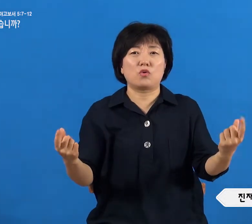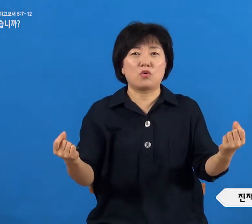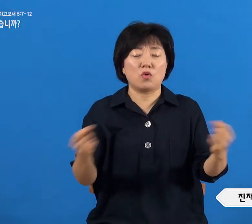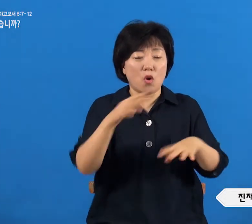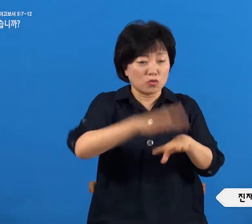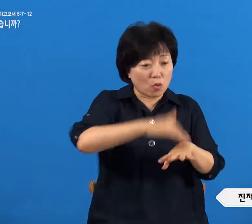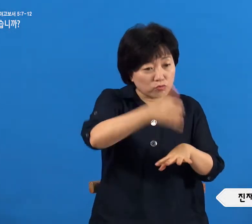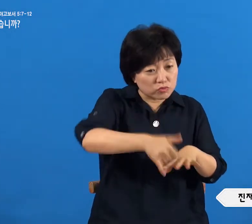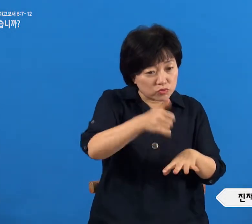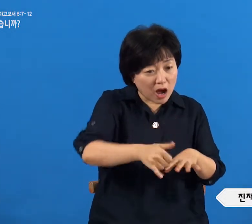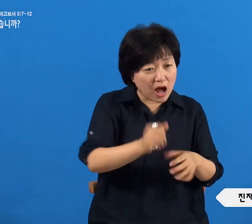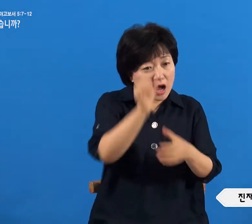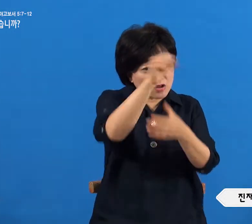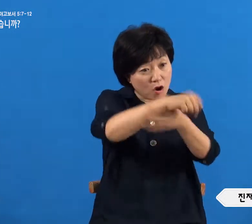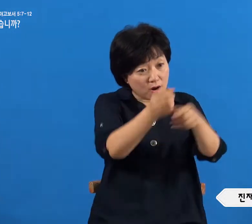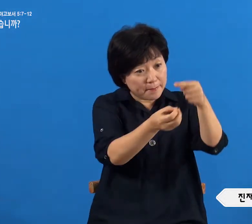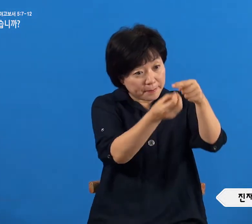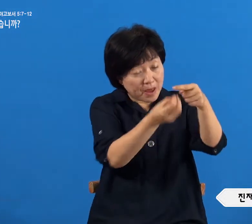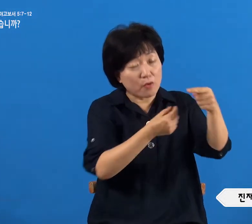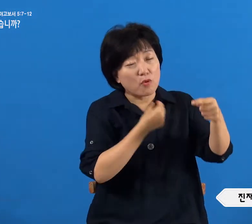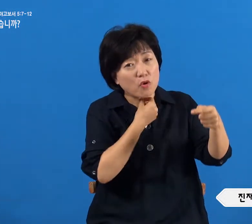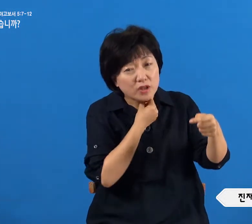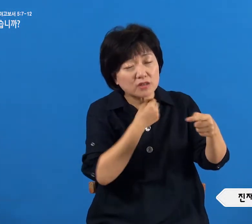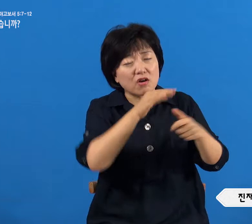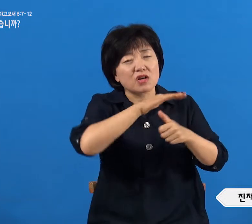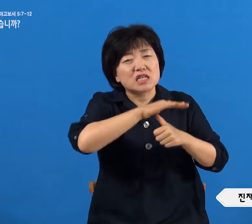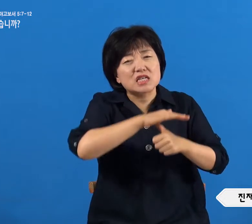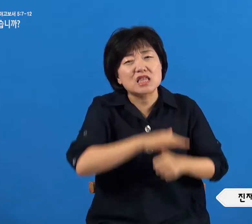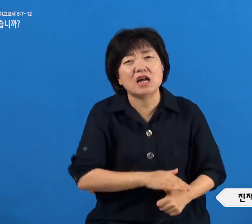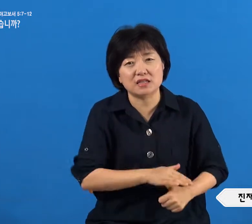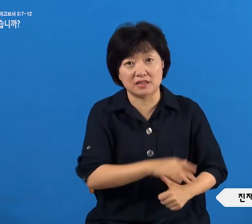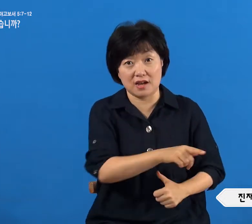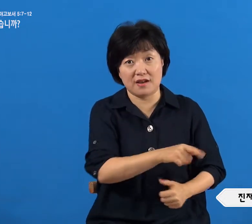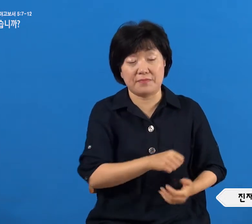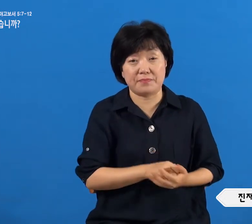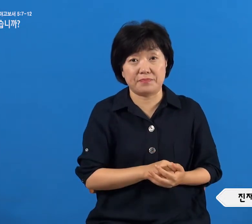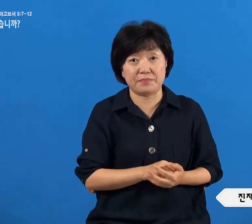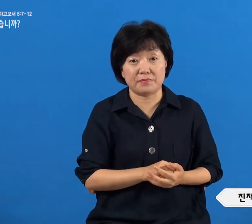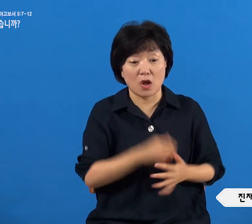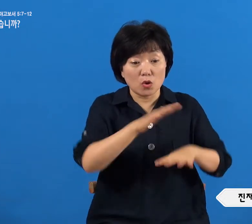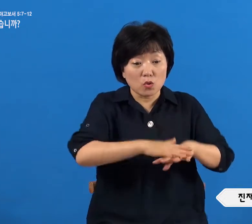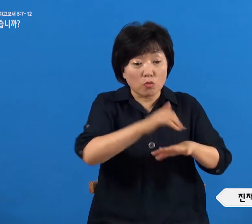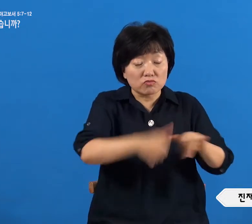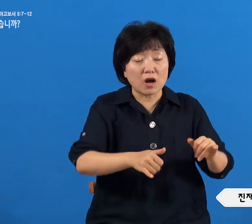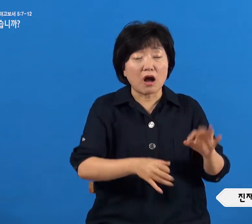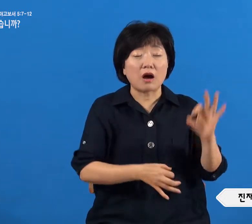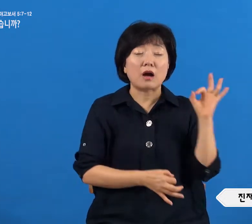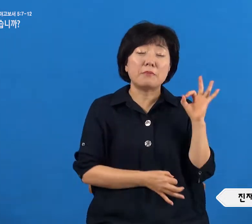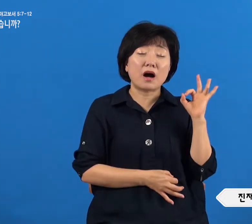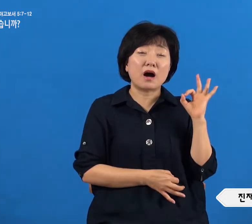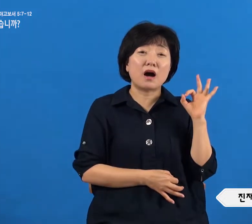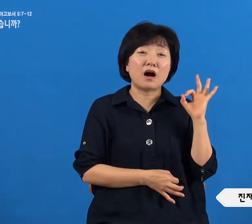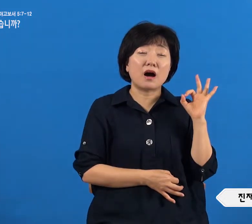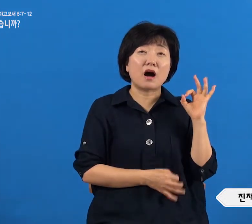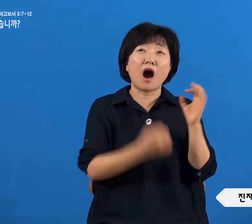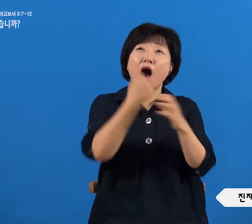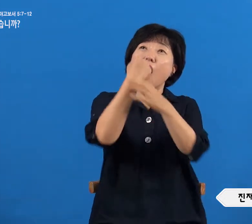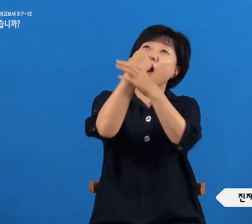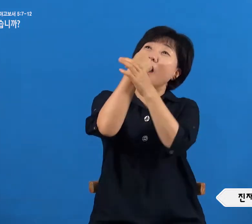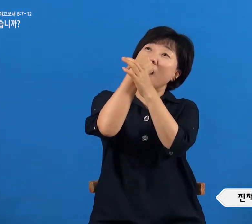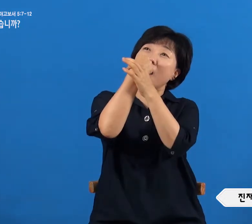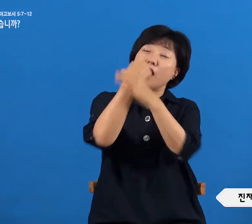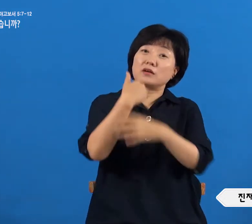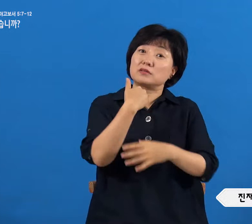있지 않은가라고 말씀합니다. 물론 농부의 기다림은 아무것도 하지 않고 막연한 기다림이